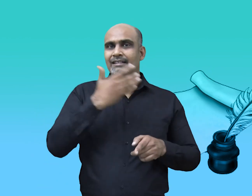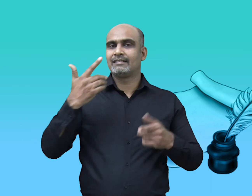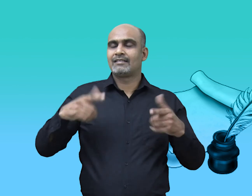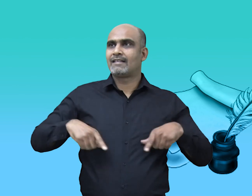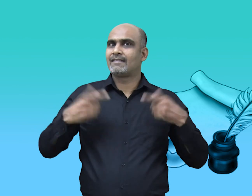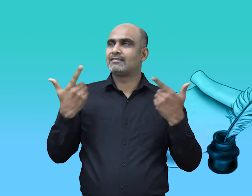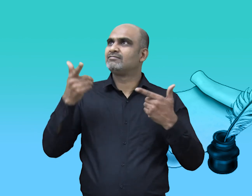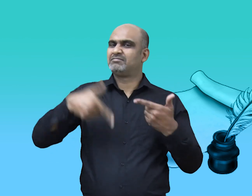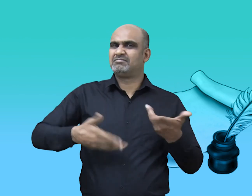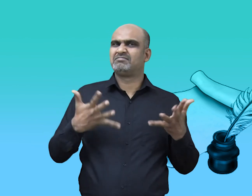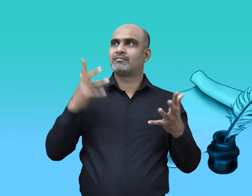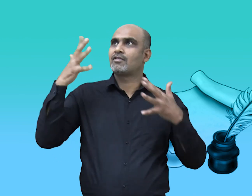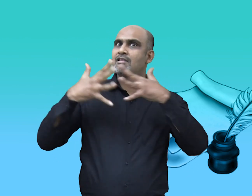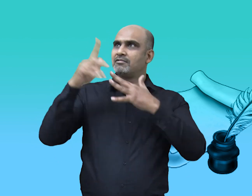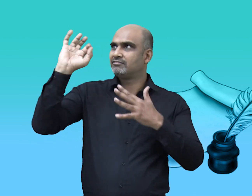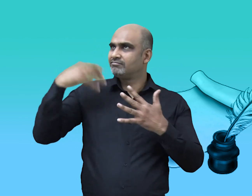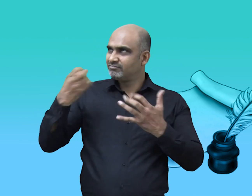दूसरे देशों के जैसा बनाना चाहते हैं।